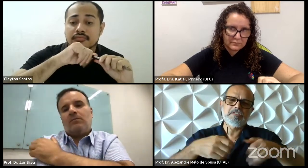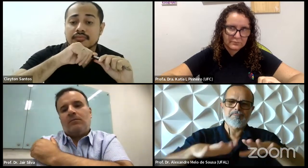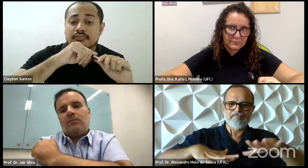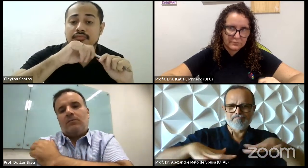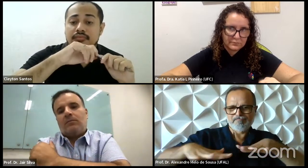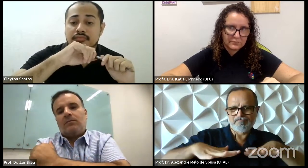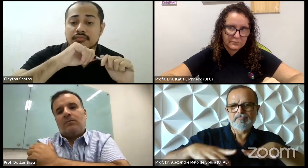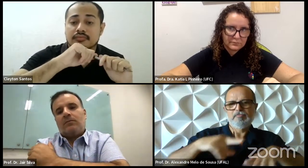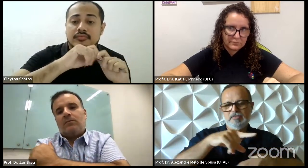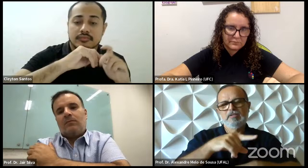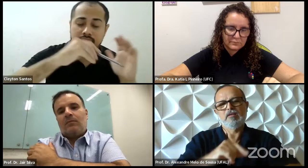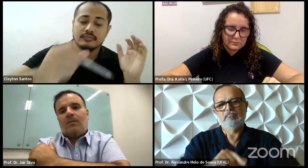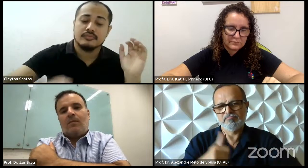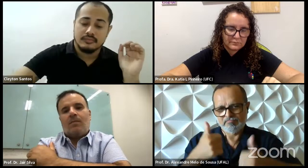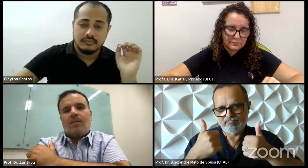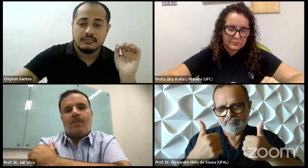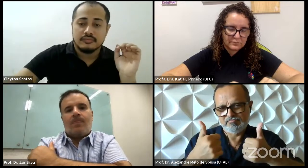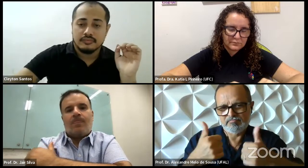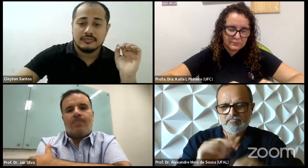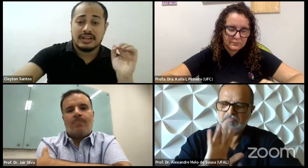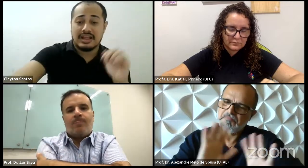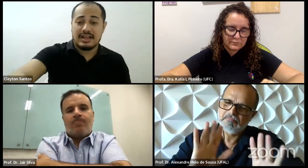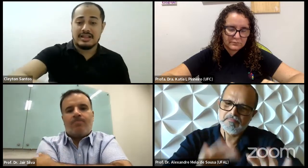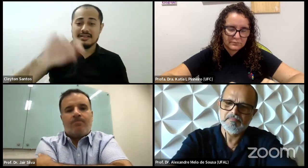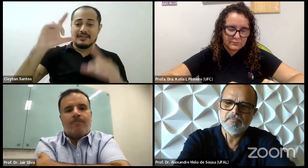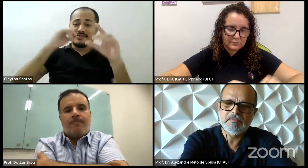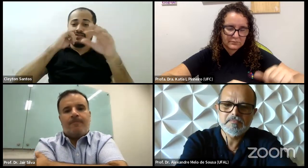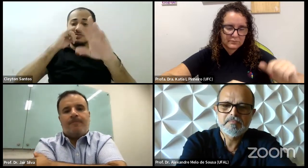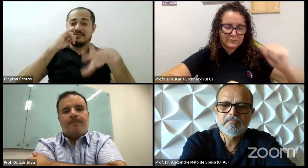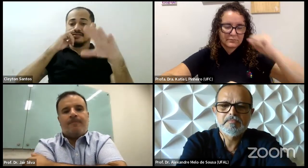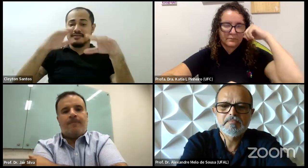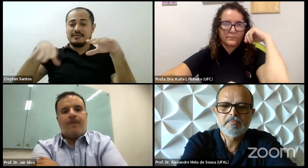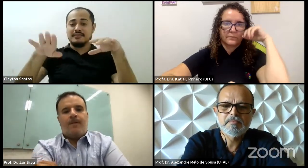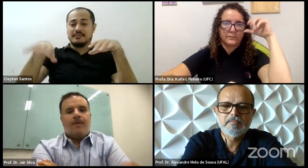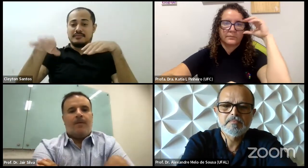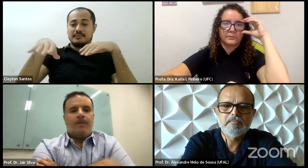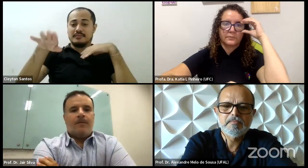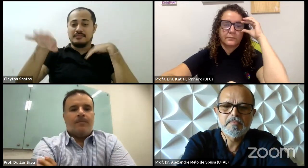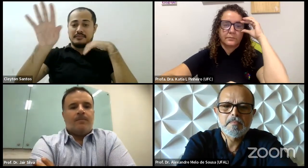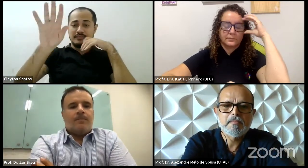esse movimento de aceitar, do termo aceitar.